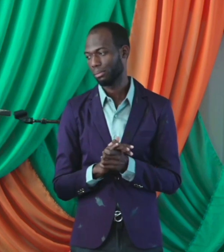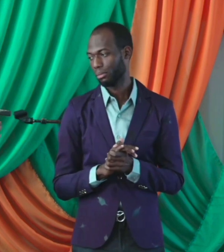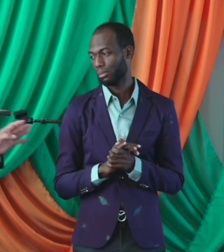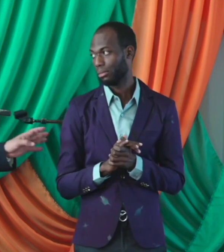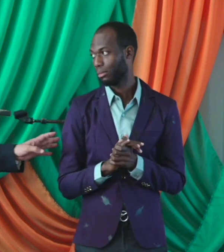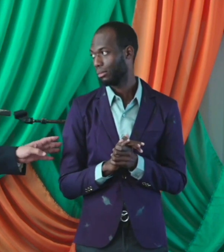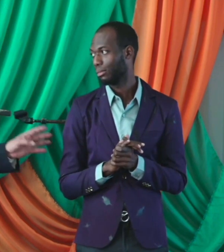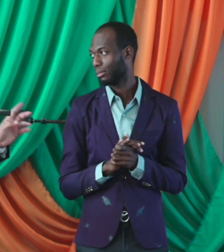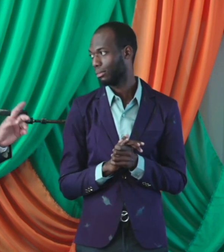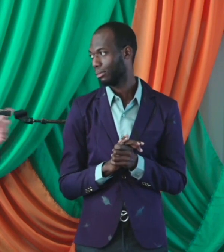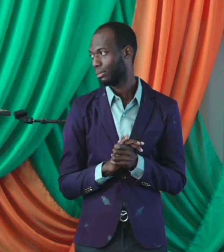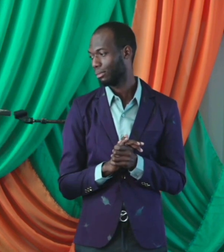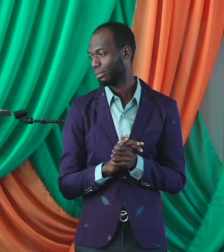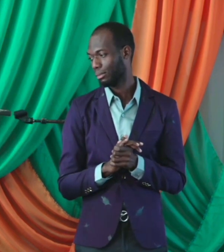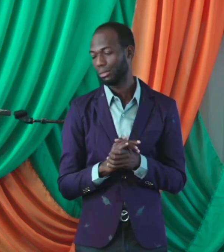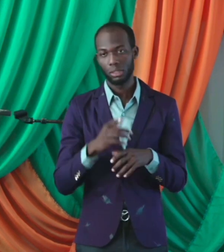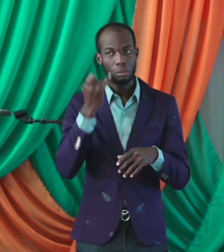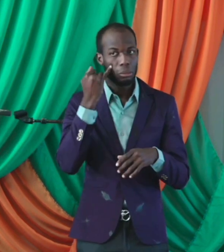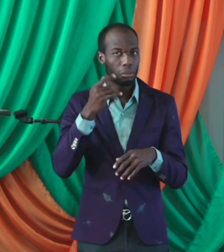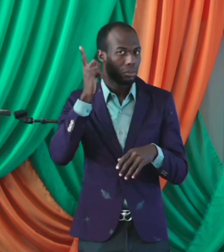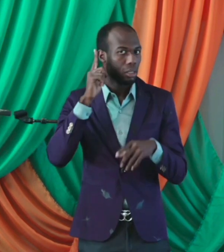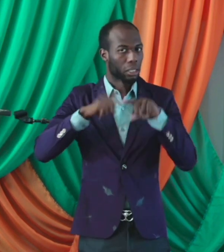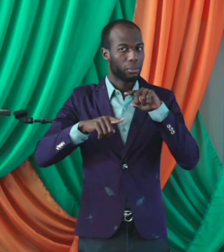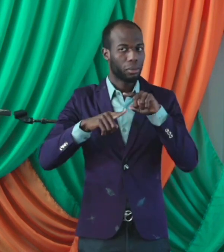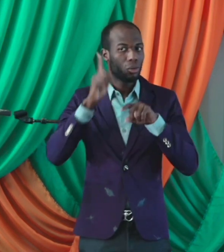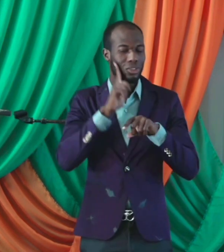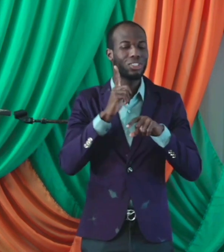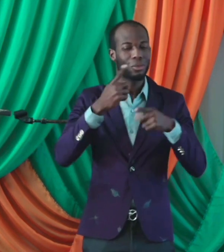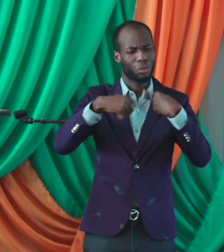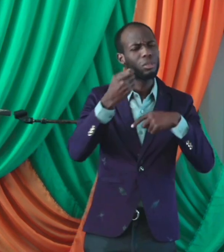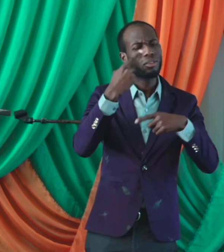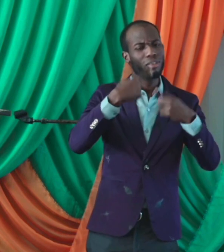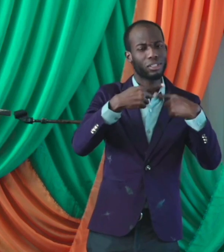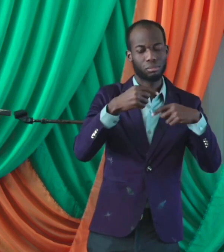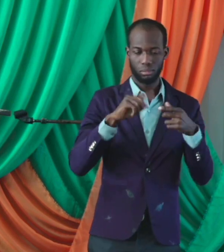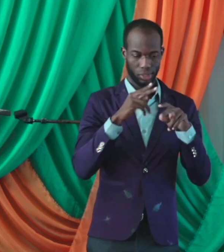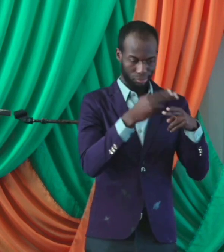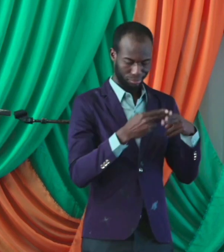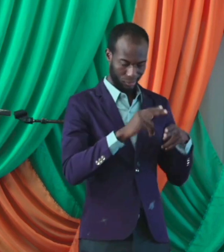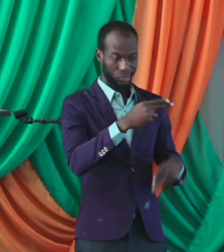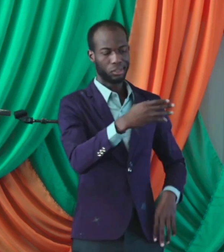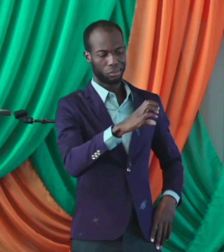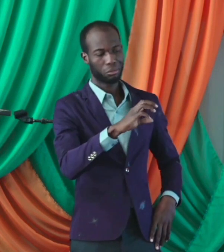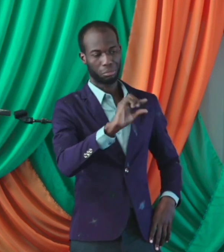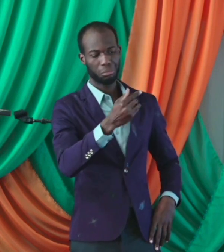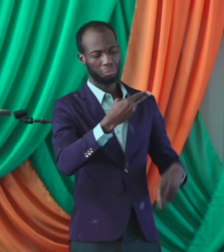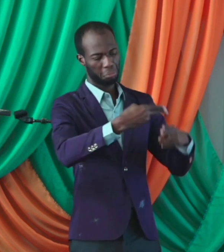Ça pas qu'attendre, on va le comprendre avec signe. Excusez-moi. Il y aurait l'aide handicapée dans la